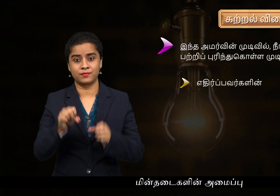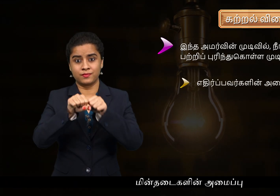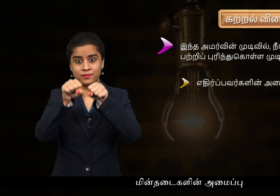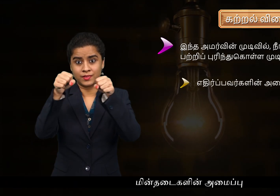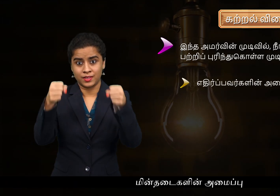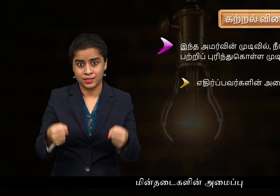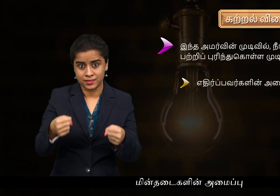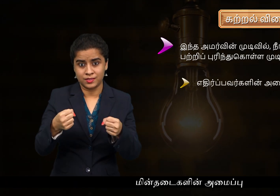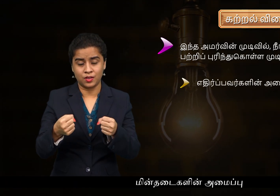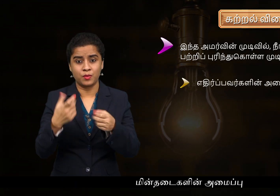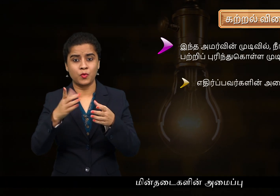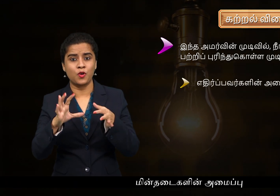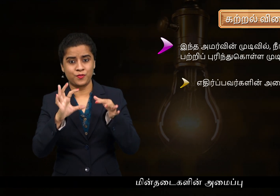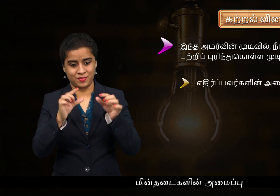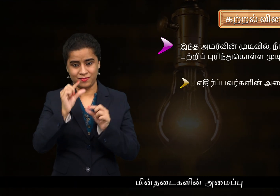மின்தடைகளின் அமைப்பு,